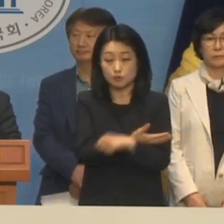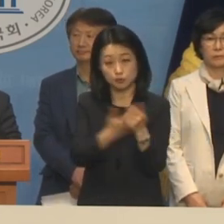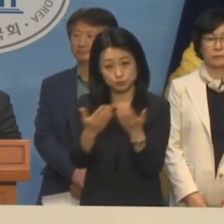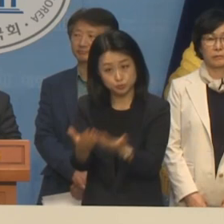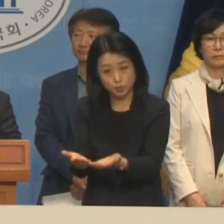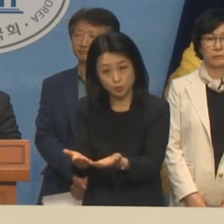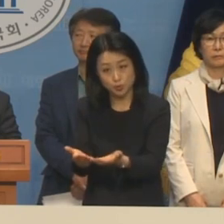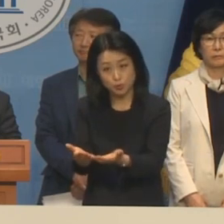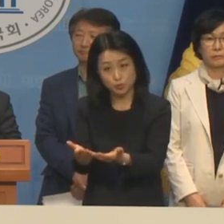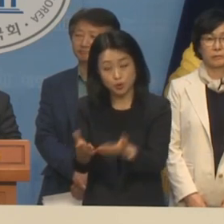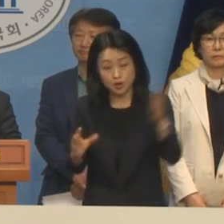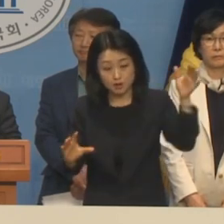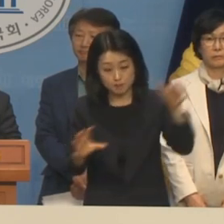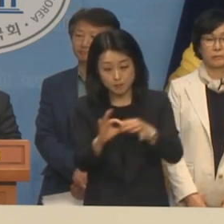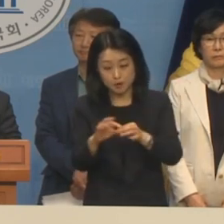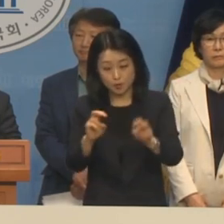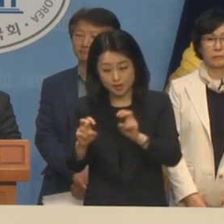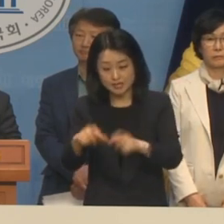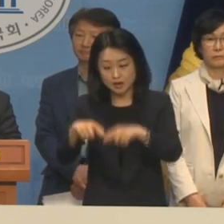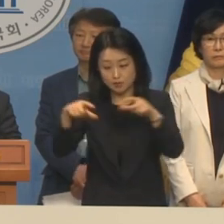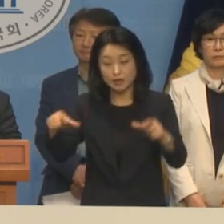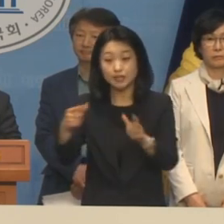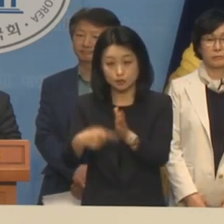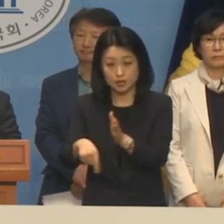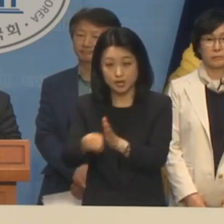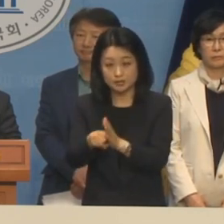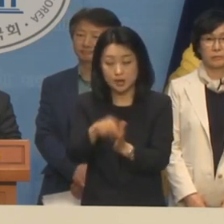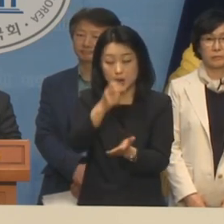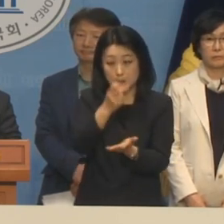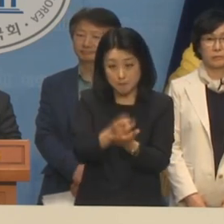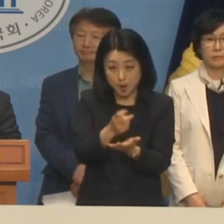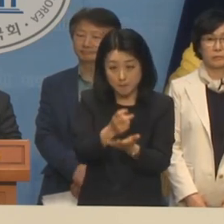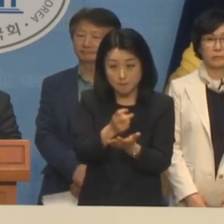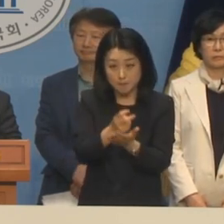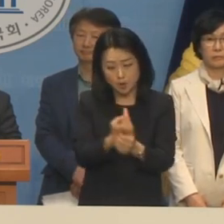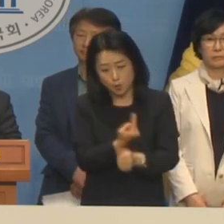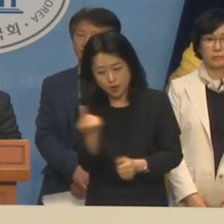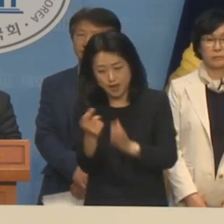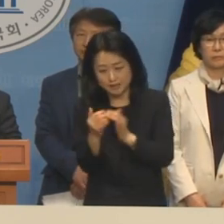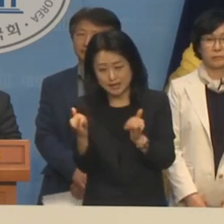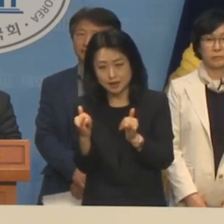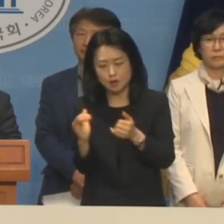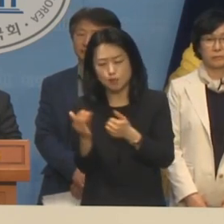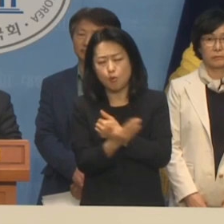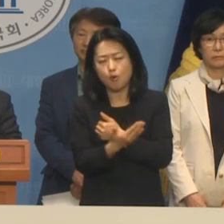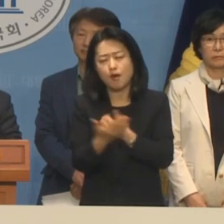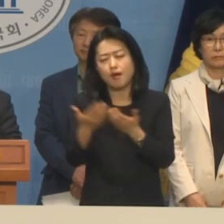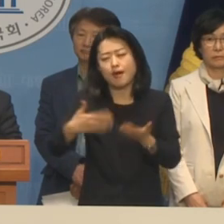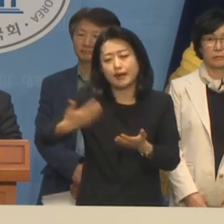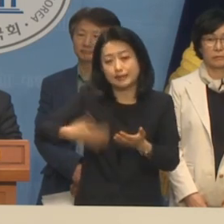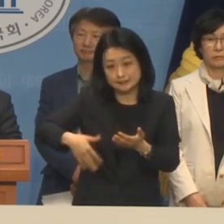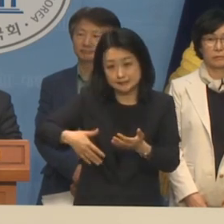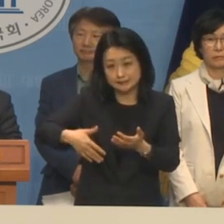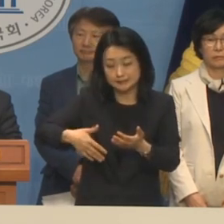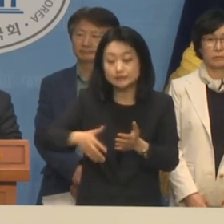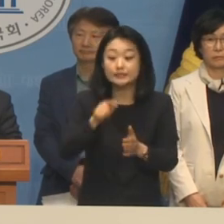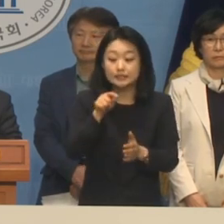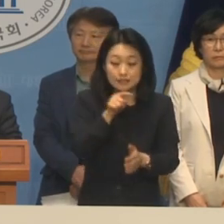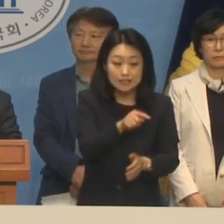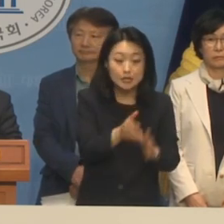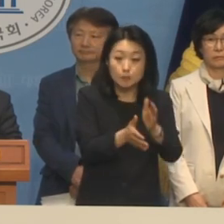또한 프랜차이즈 사업의 확대로 인하여 법의 사각지대에서 보호받지 못하는